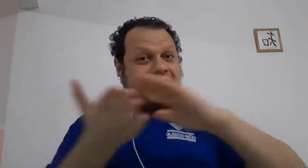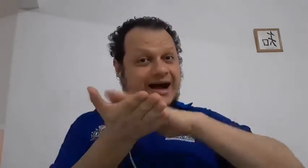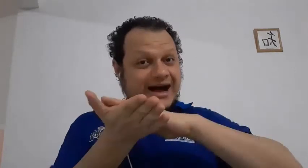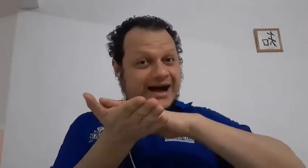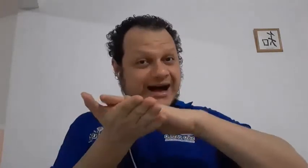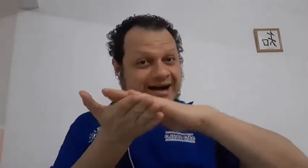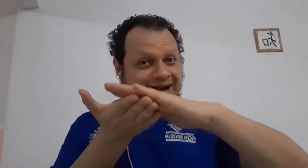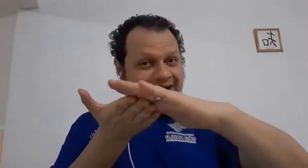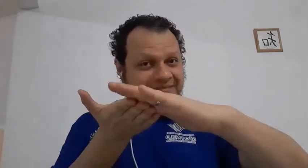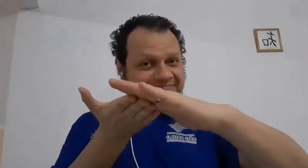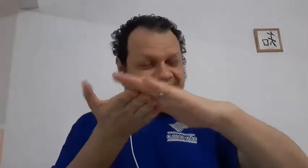H. H.